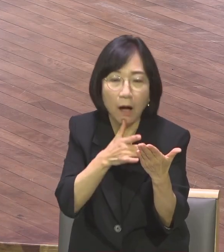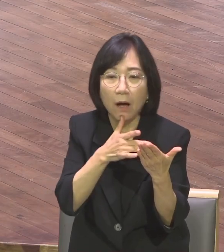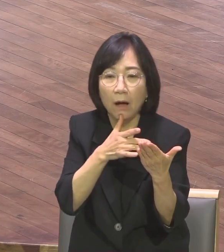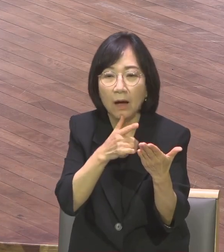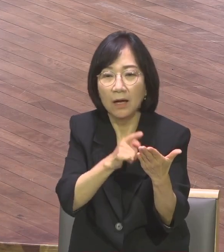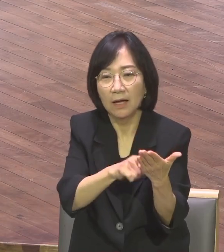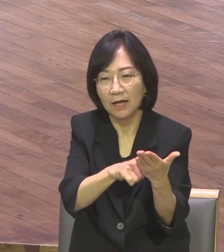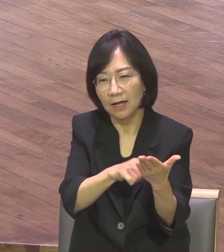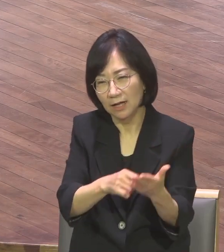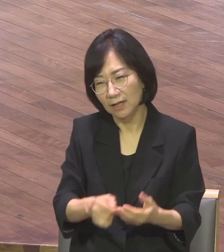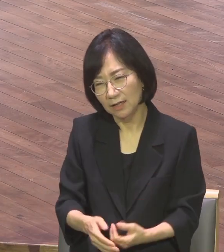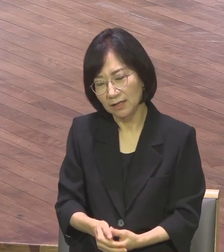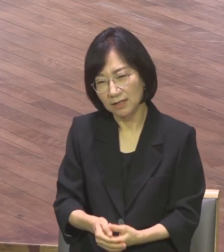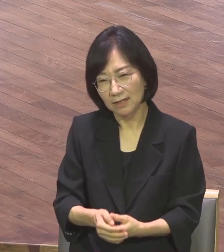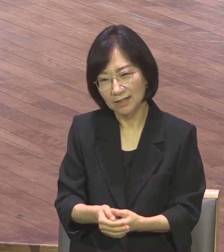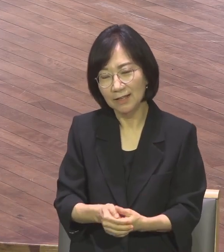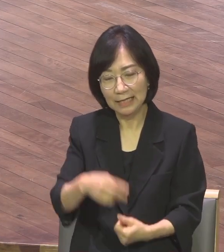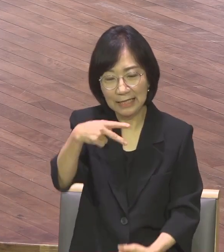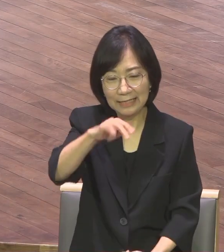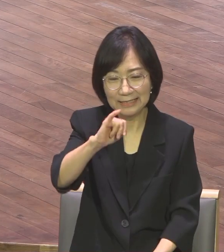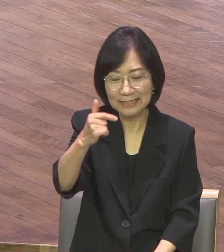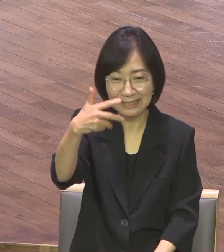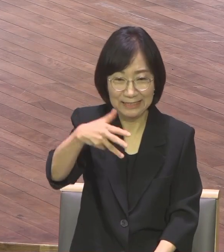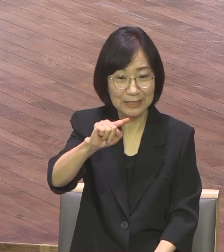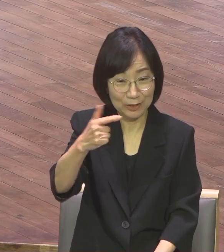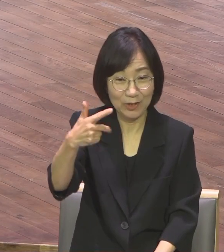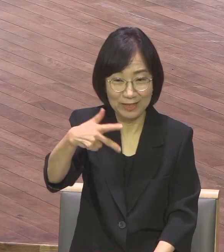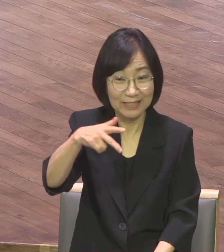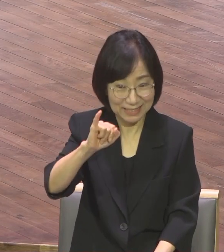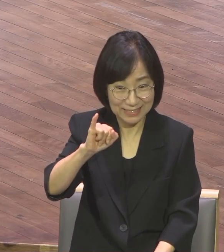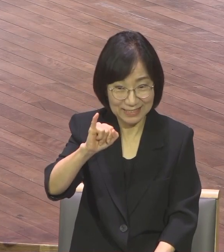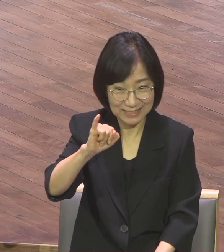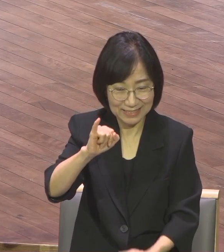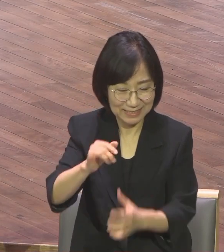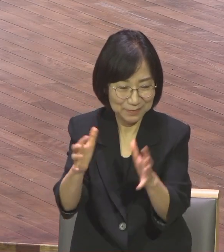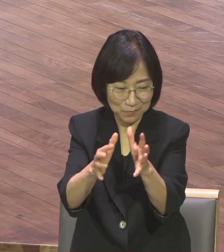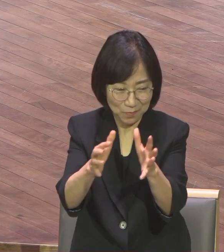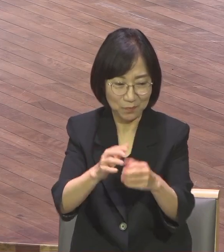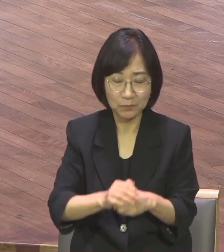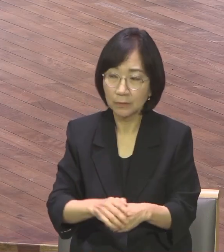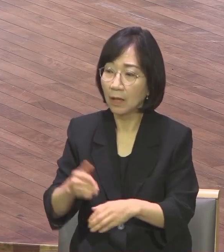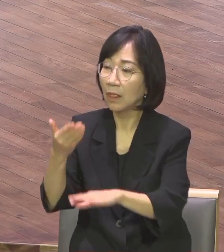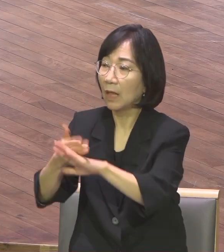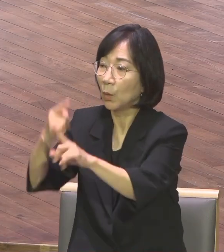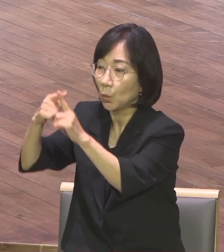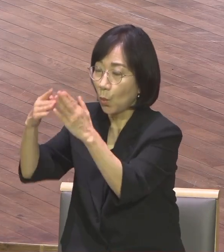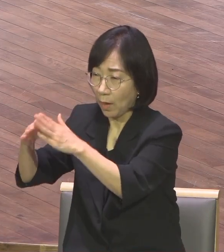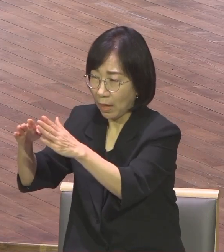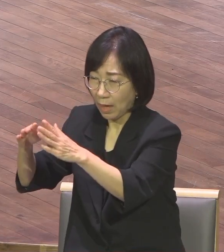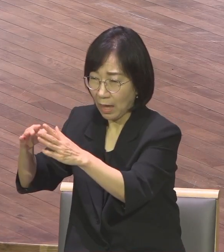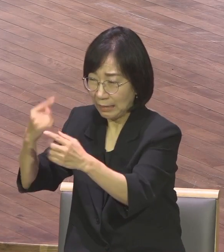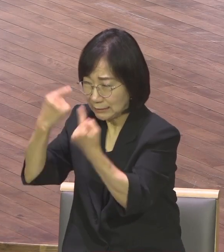신천지는. 그러니까 거기서 다 상처받았어. 받은 사람들 다 잡아서 기존 교회 상처받은 사람을